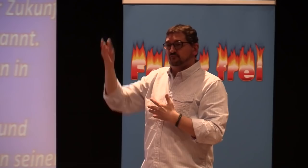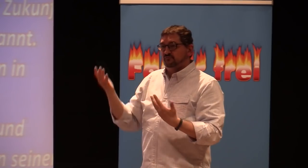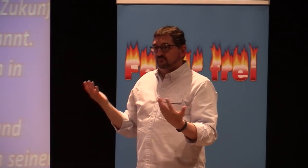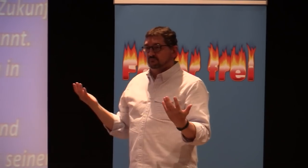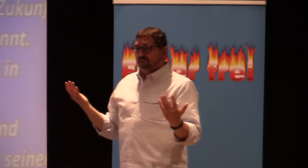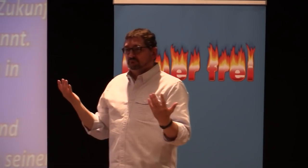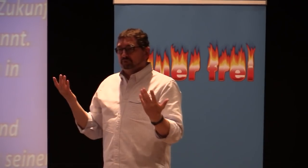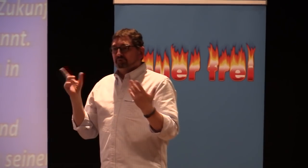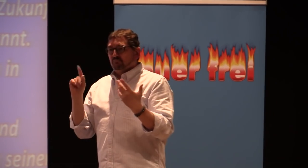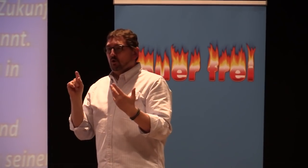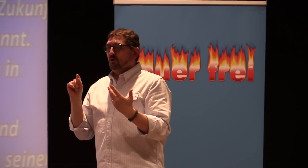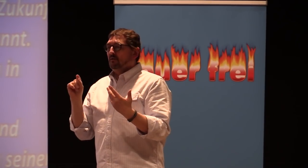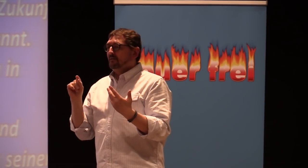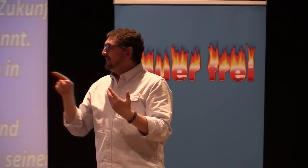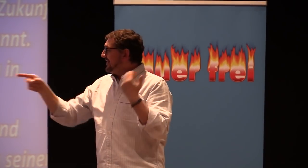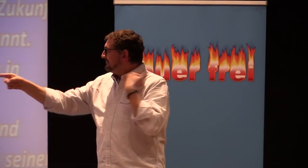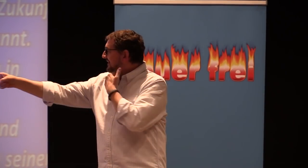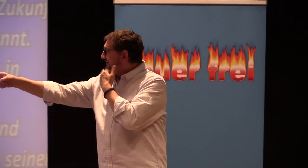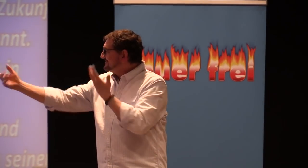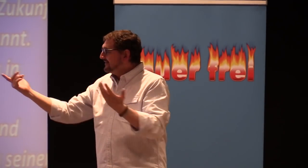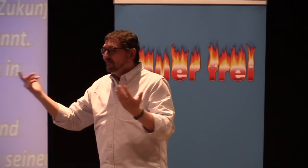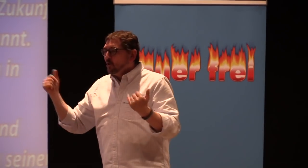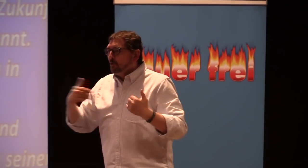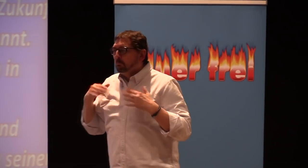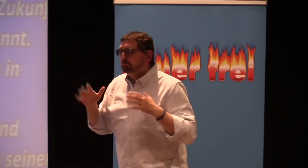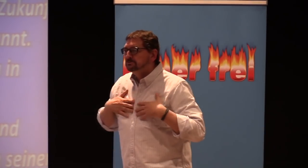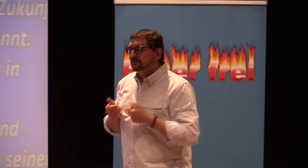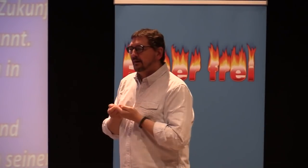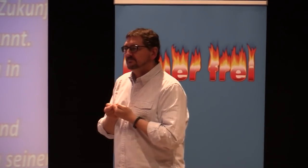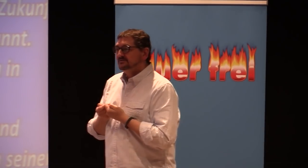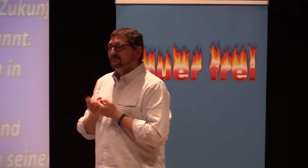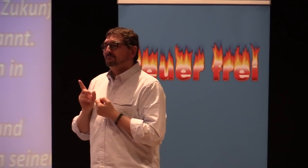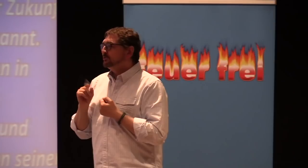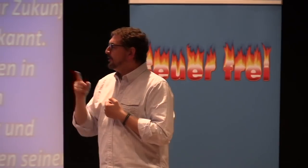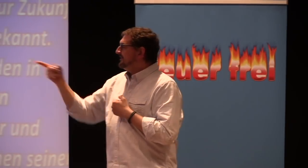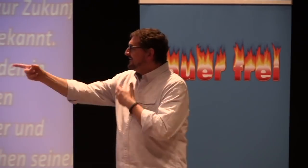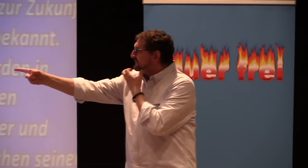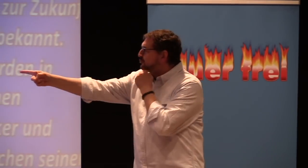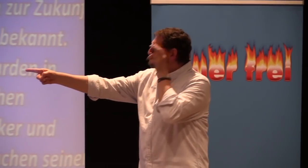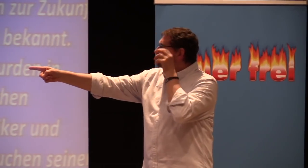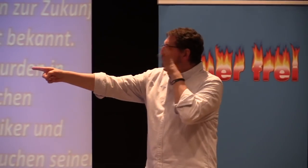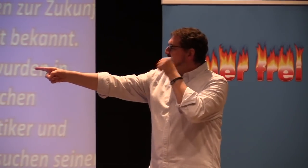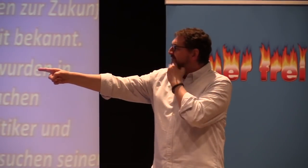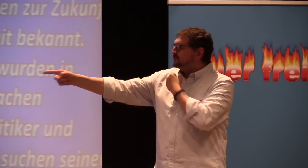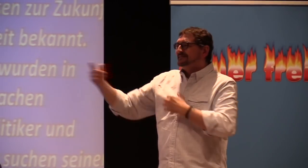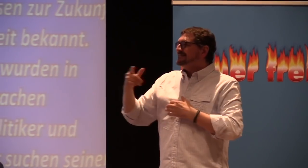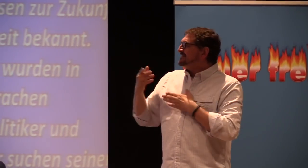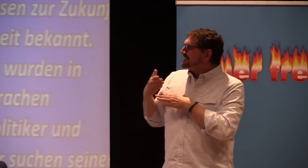uns. Und da stellt sich natürlich die Frage, wie geht es zukünftig weiter? Ne? Das ist, wie gesagt, was Kevin gerade schon